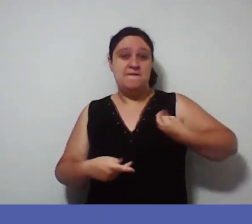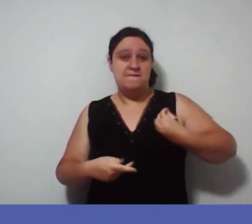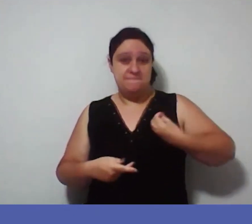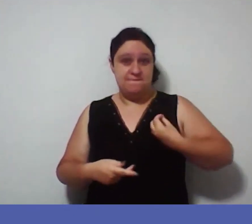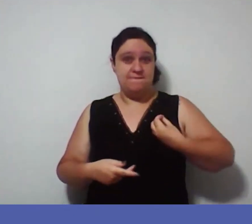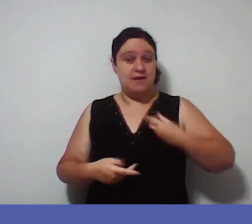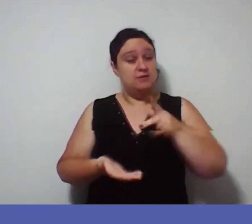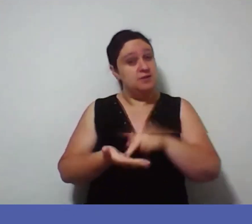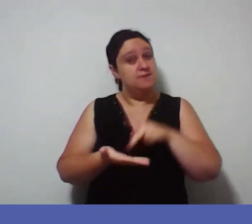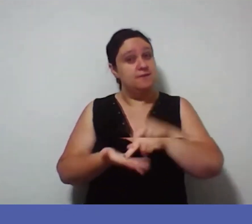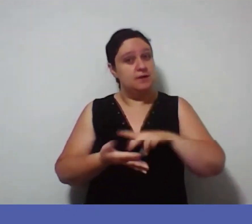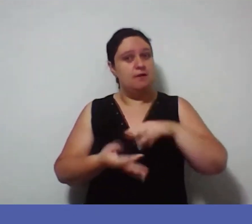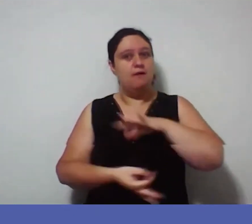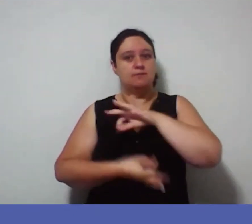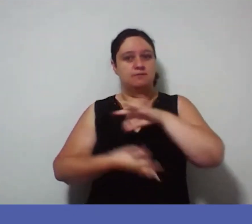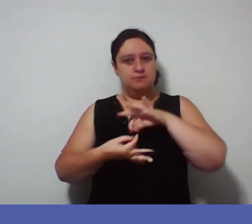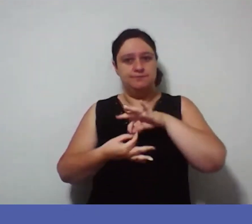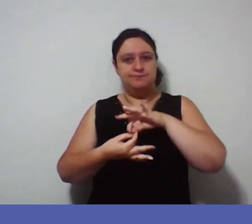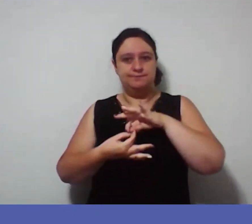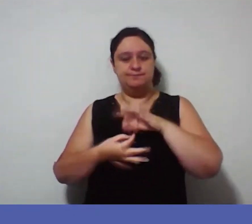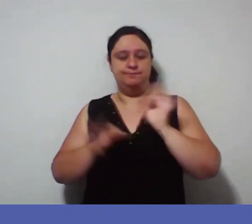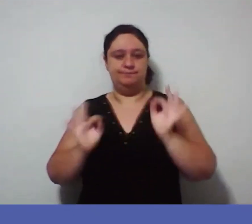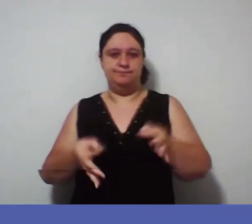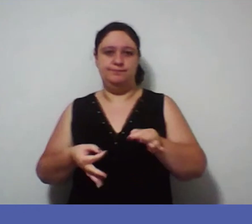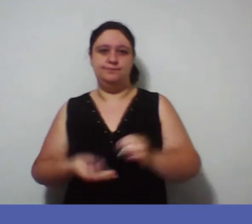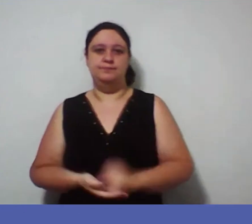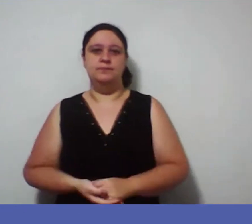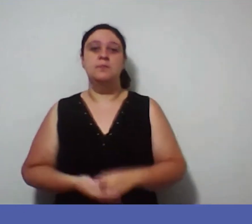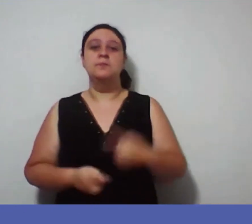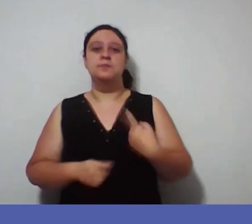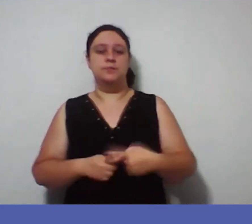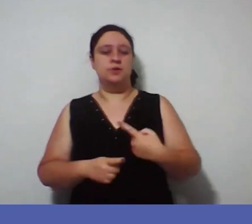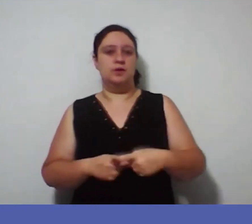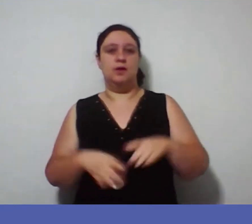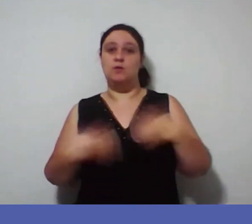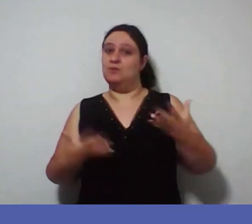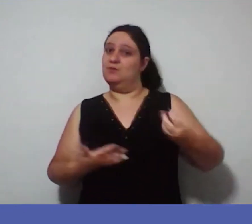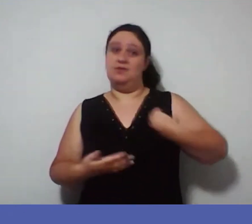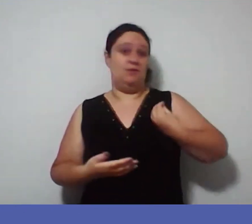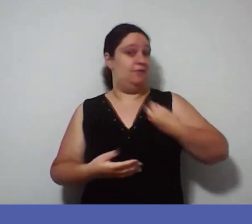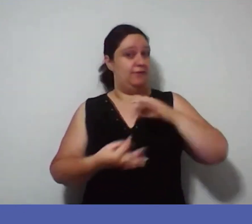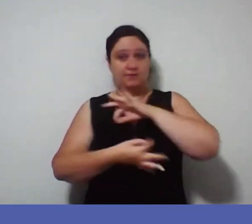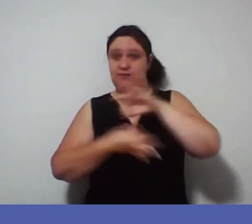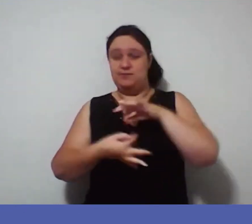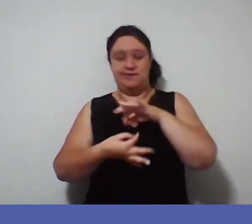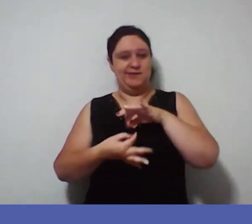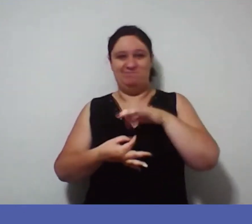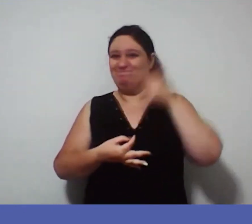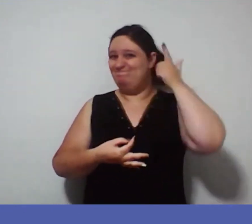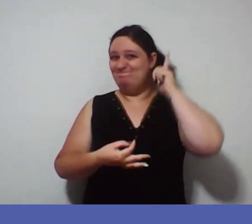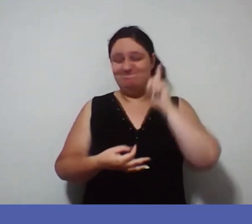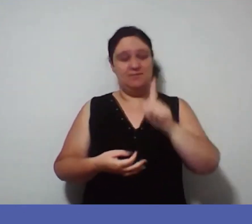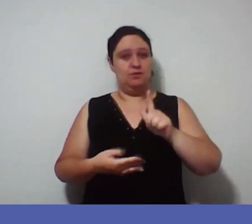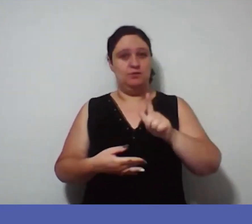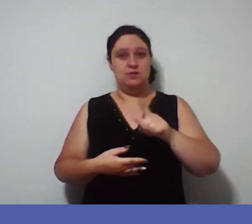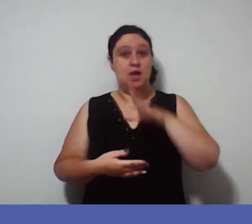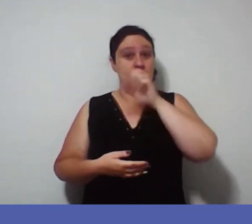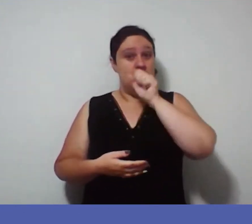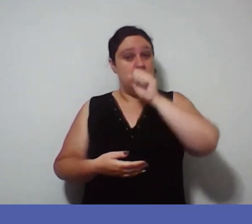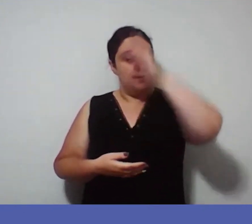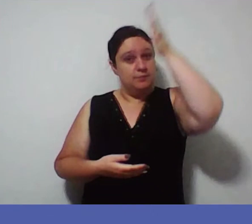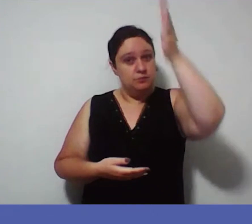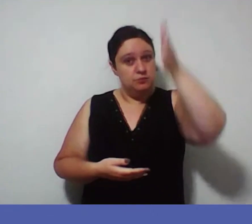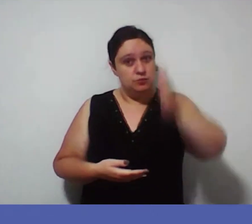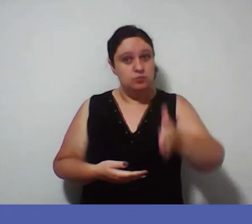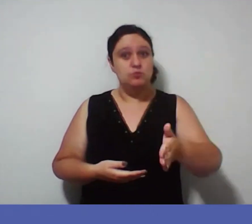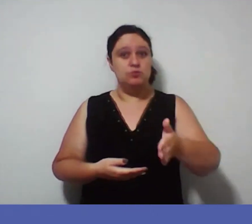isso? Porque quando eles não vivem no Espírito não funciona. Quase que todo sábado eu falo com eles, a comportagem